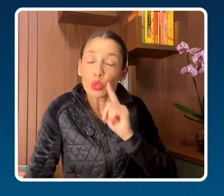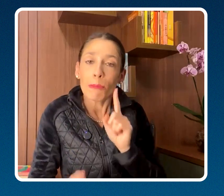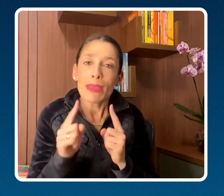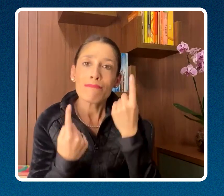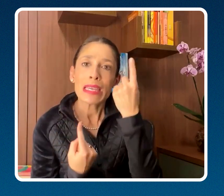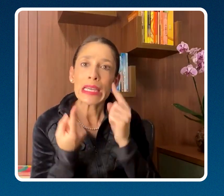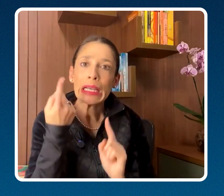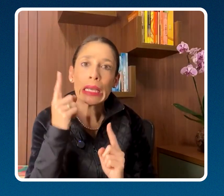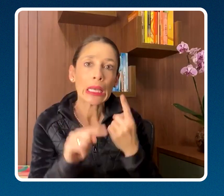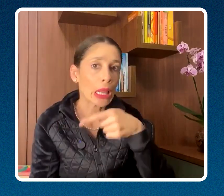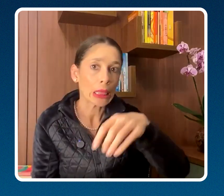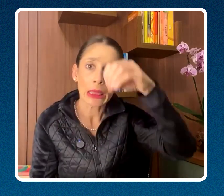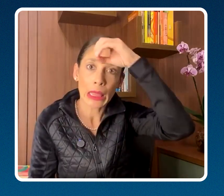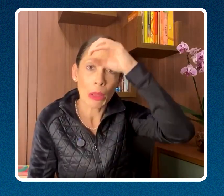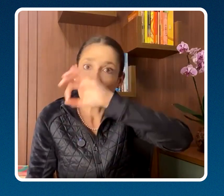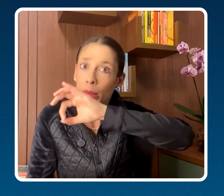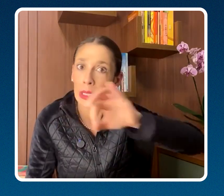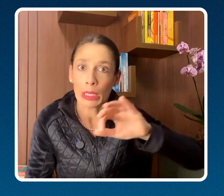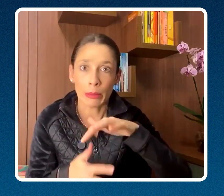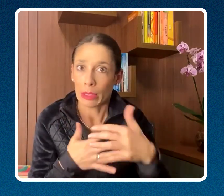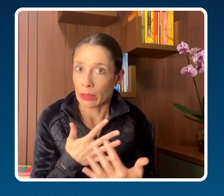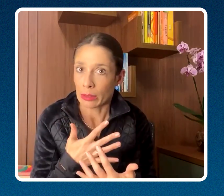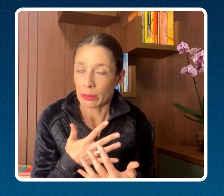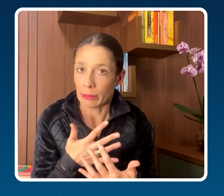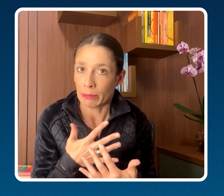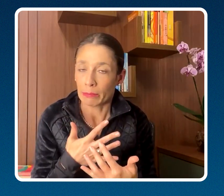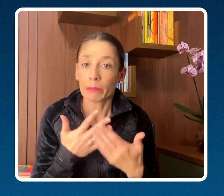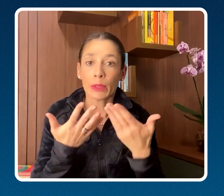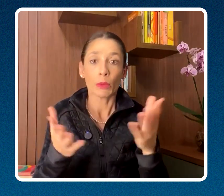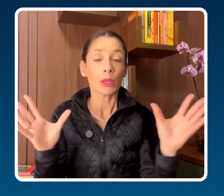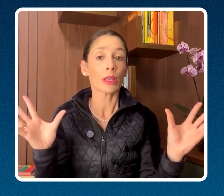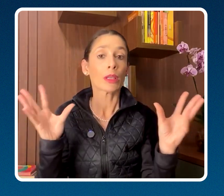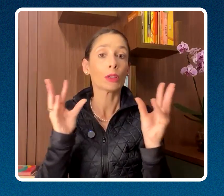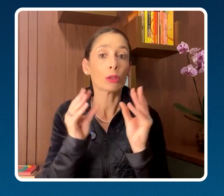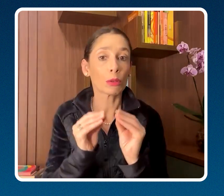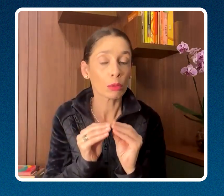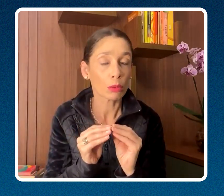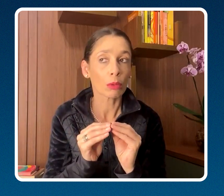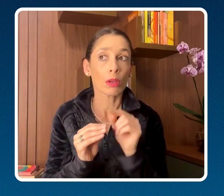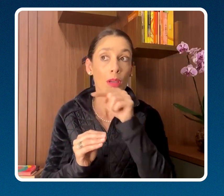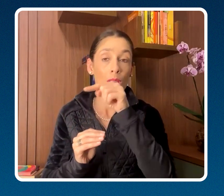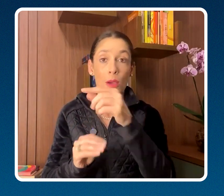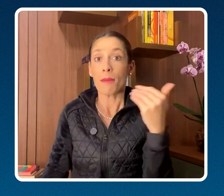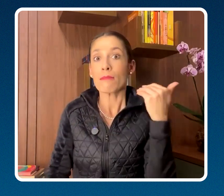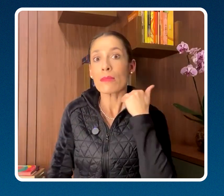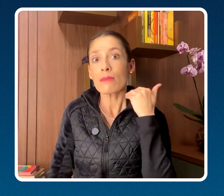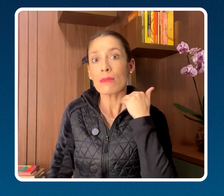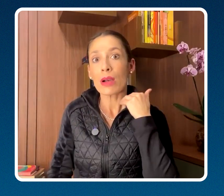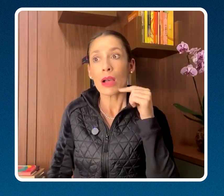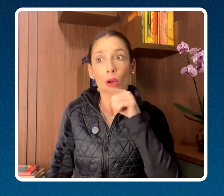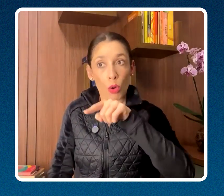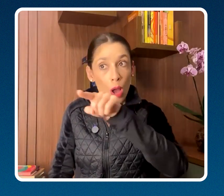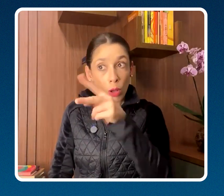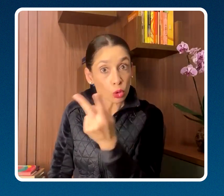era. Resumindo, aquelas pessoas, elas tinham sido tinha sido fraudada a conta deles